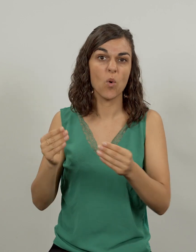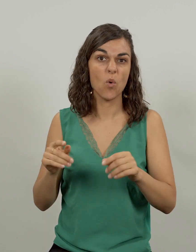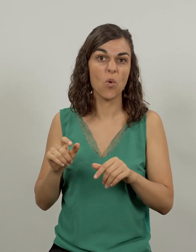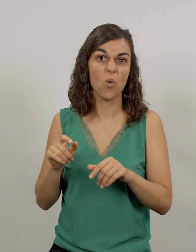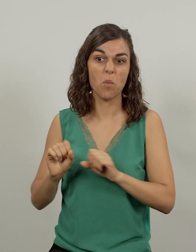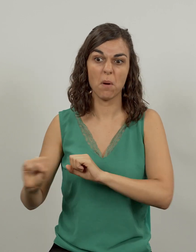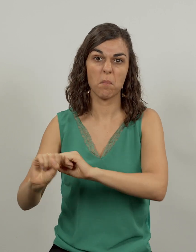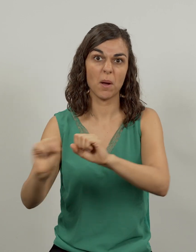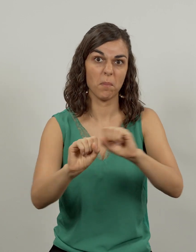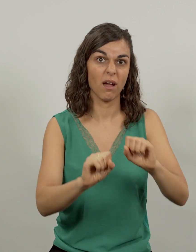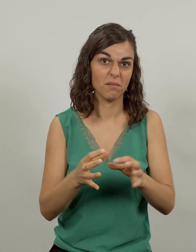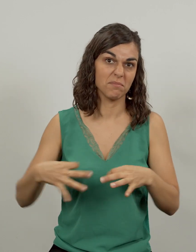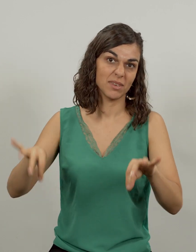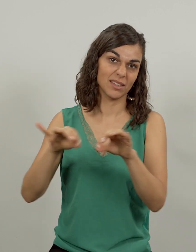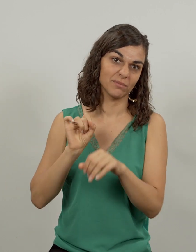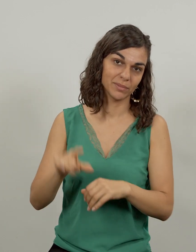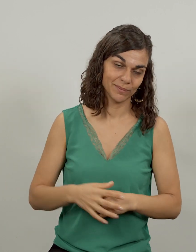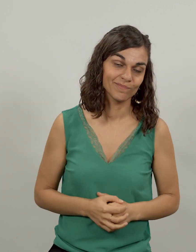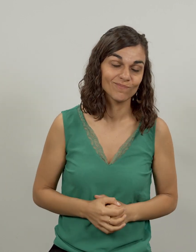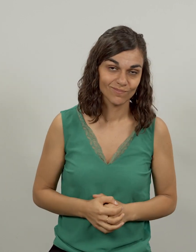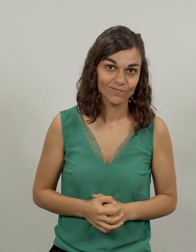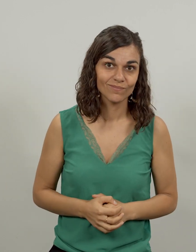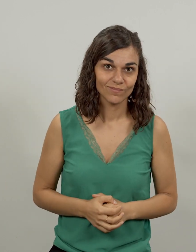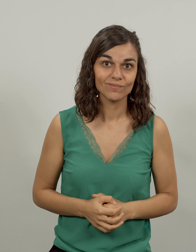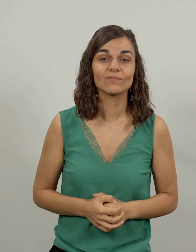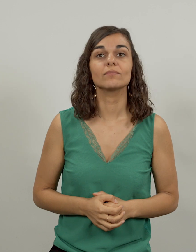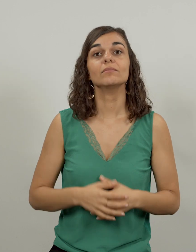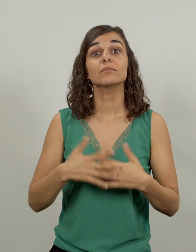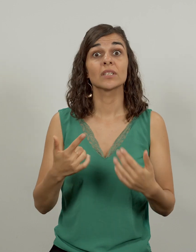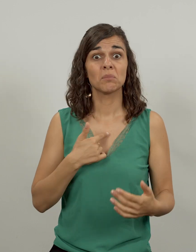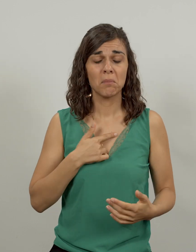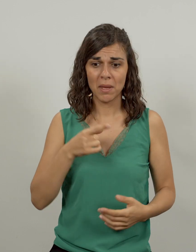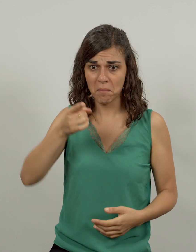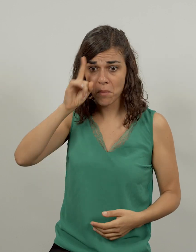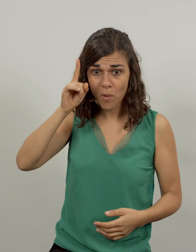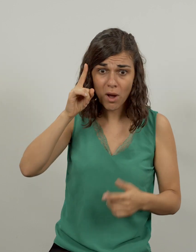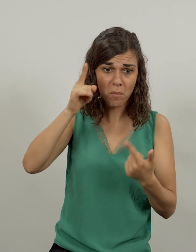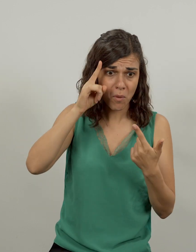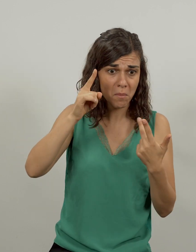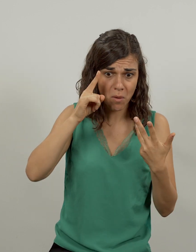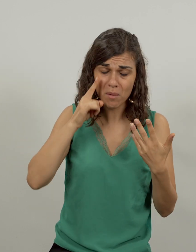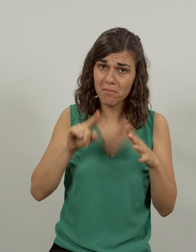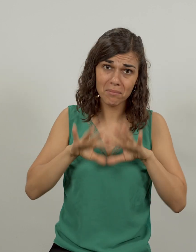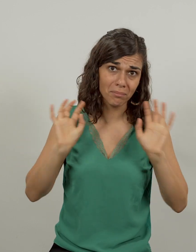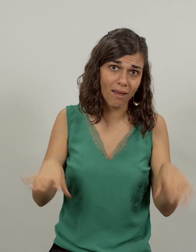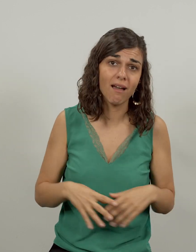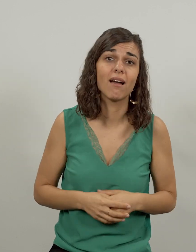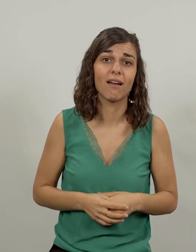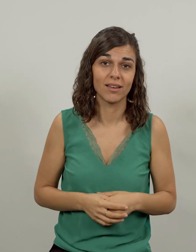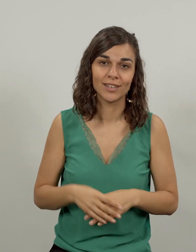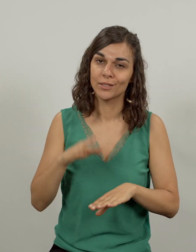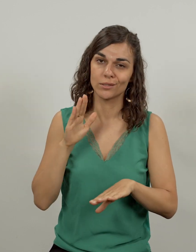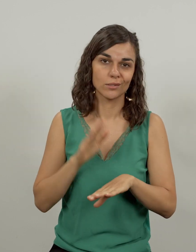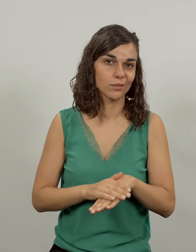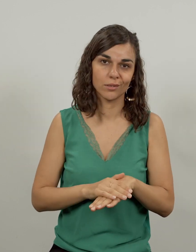mine antipersonnelle, puisque le Cambodge est encore l'un des pays les plus minés de la planète. J'avais